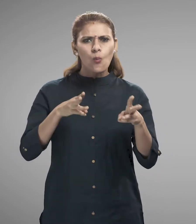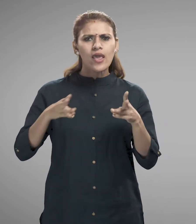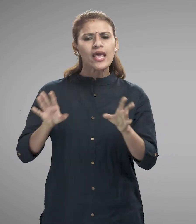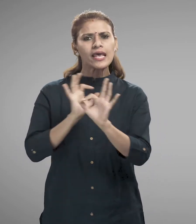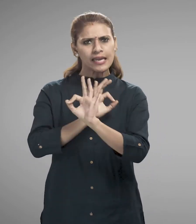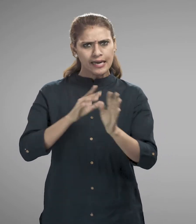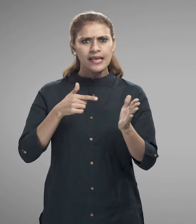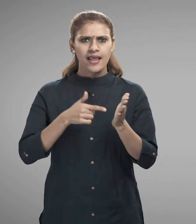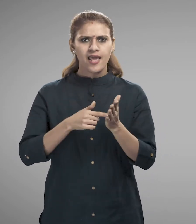हैं।